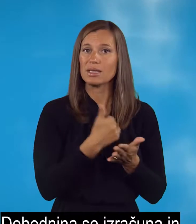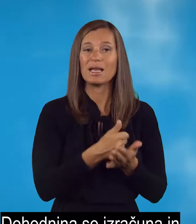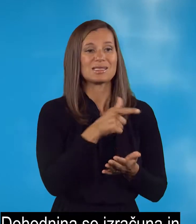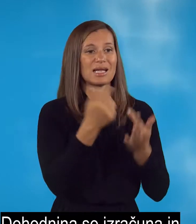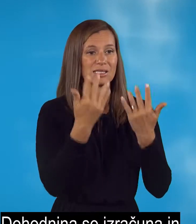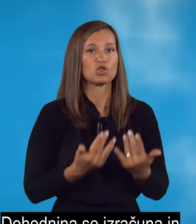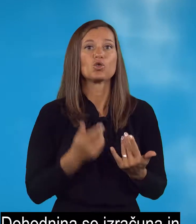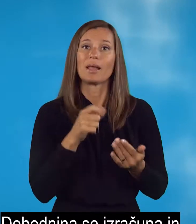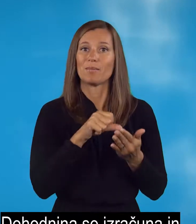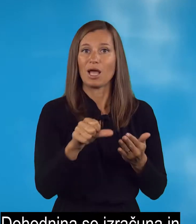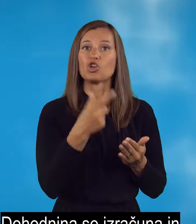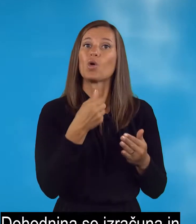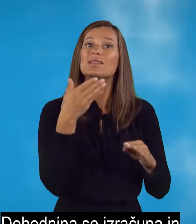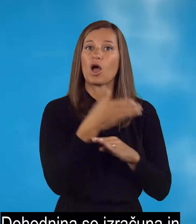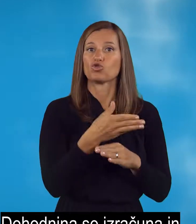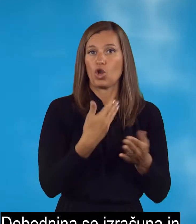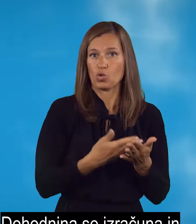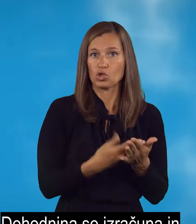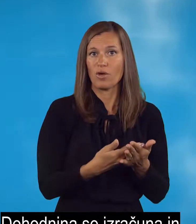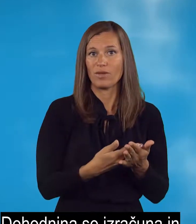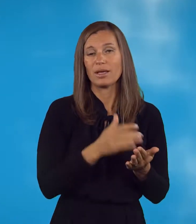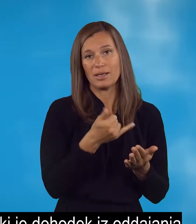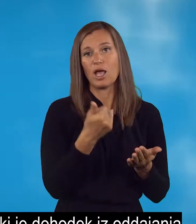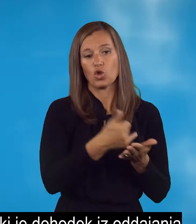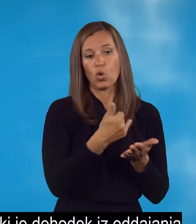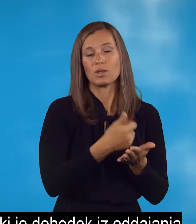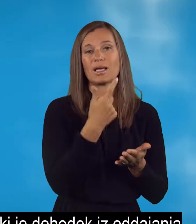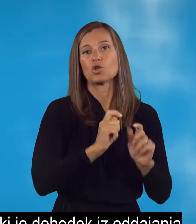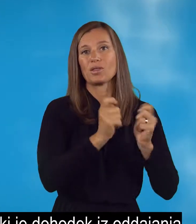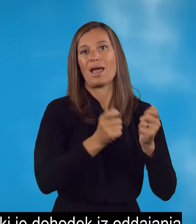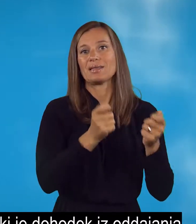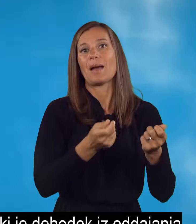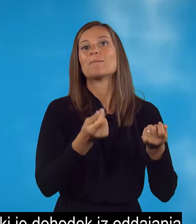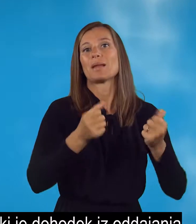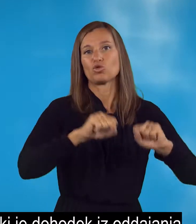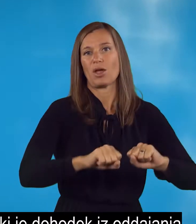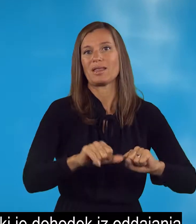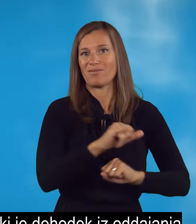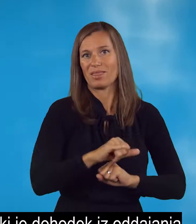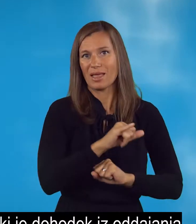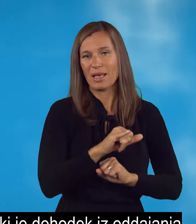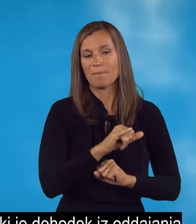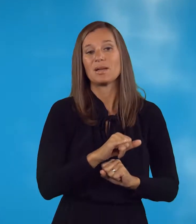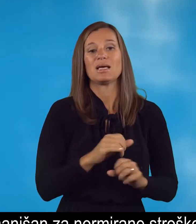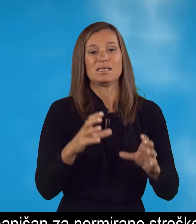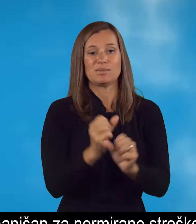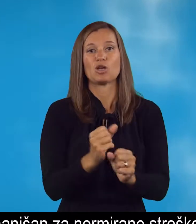Dohodnina se izračuna in plača od davčne osnove, ki je dohodek iz oddajanja premoženja v najem, zmanjšan za